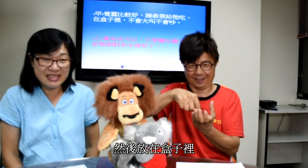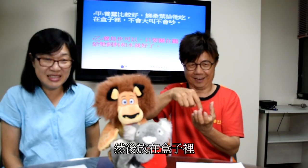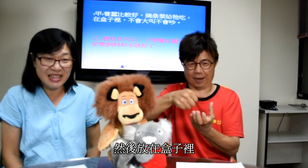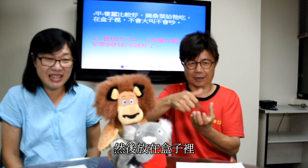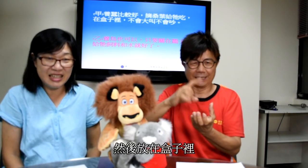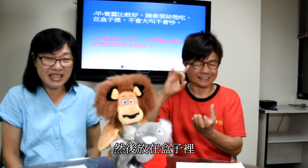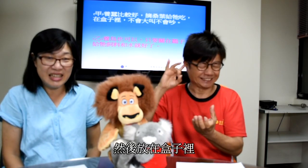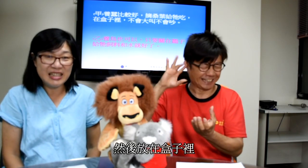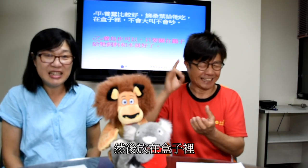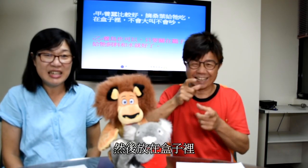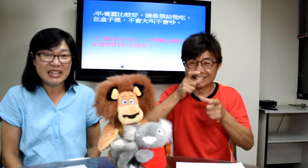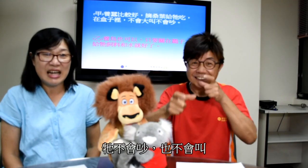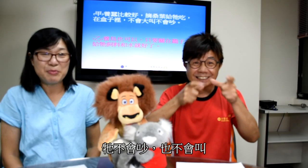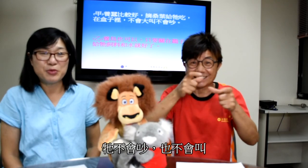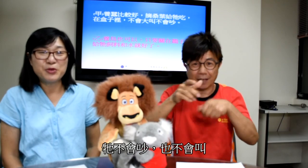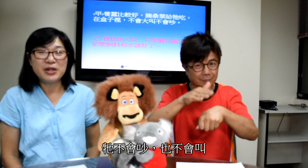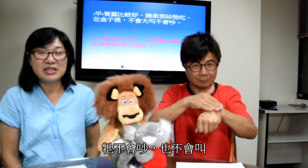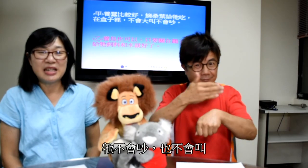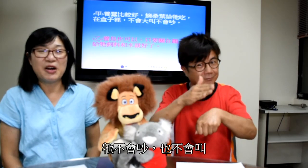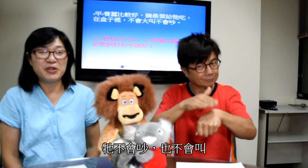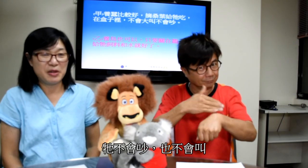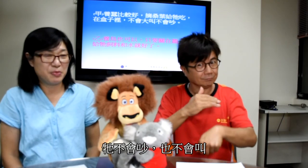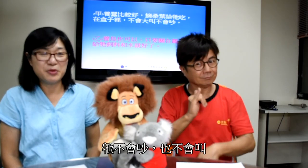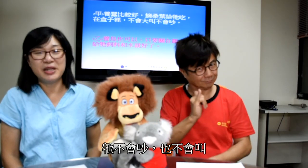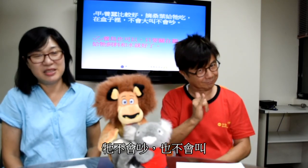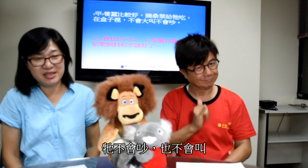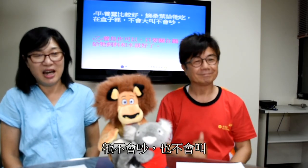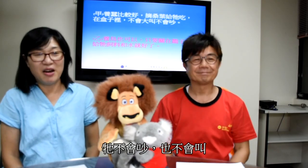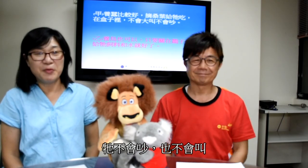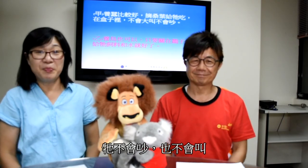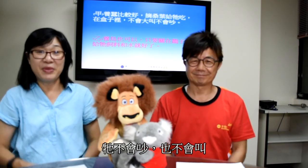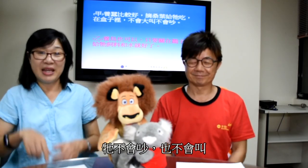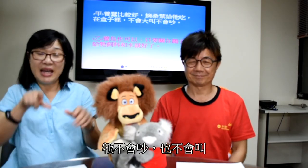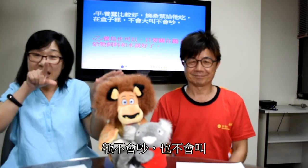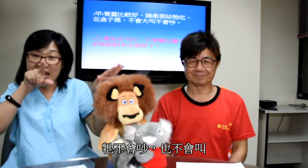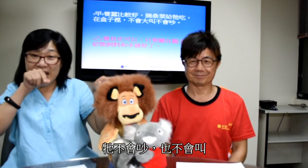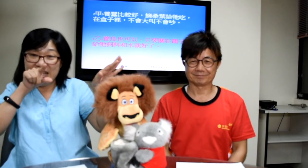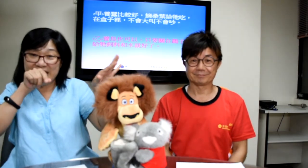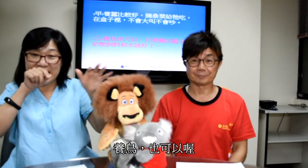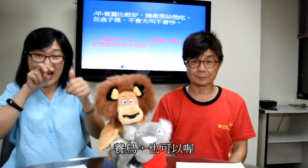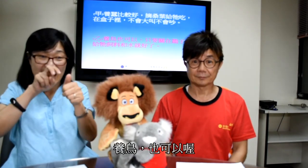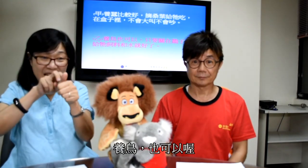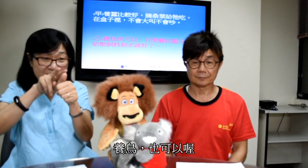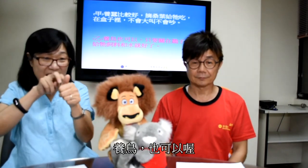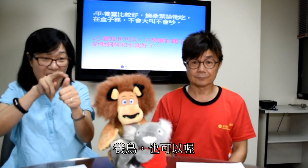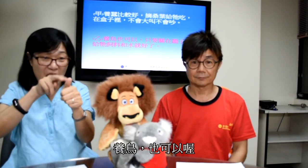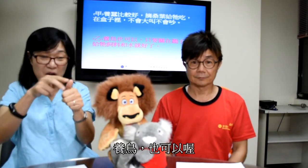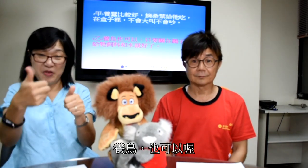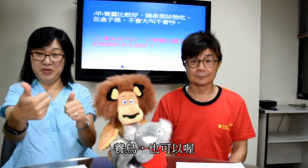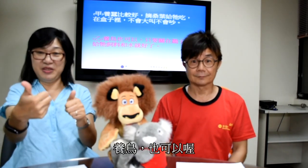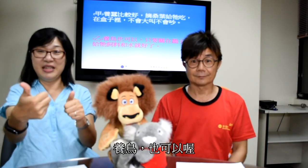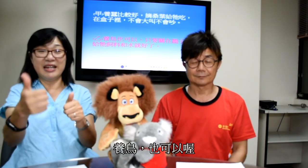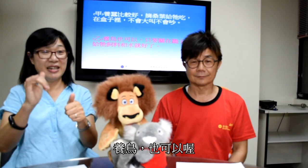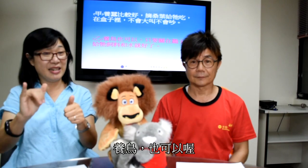里，它不会吵也不会叫。养鸟也可以